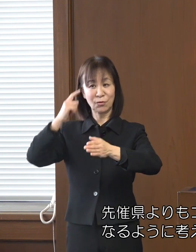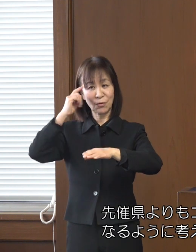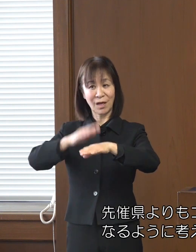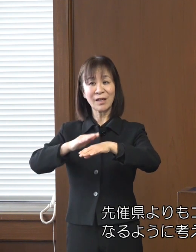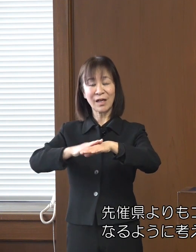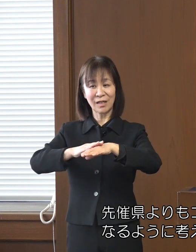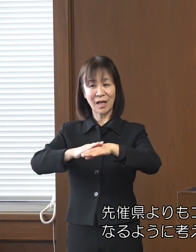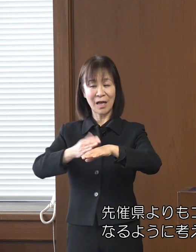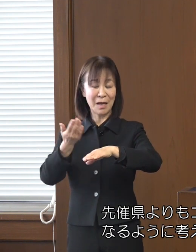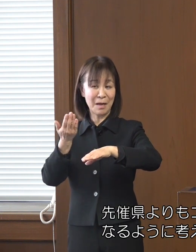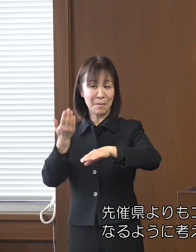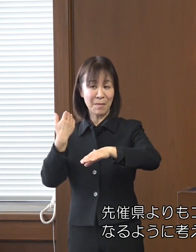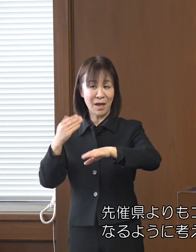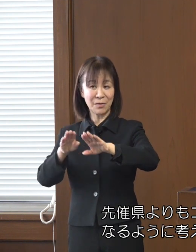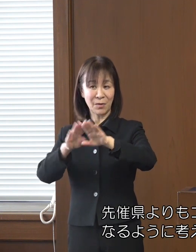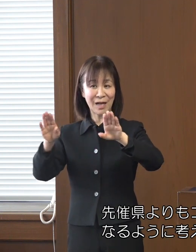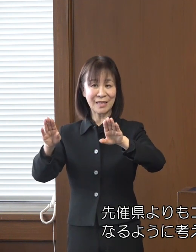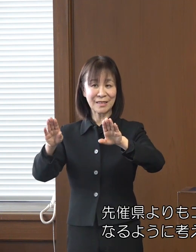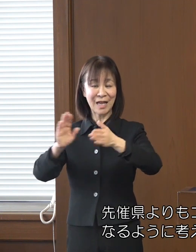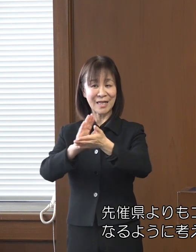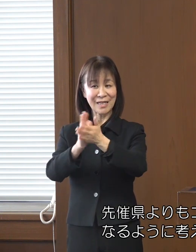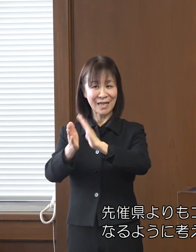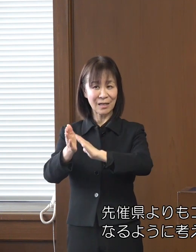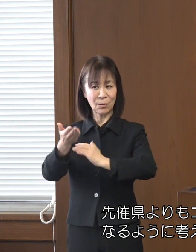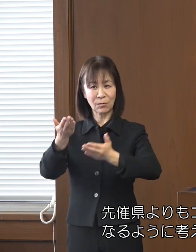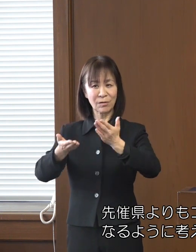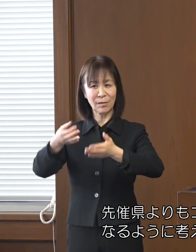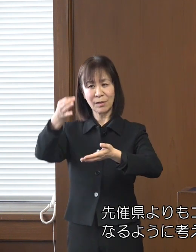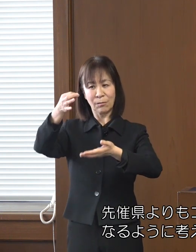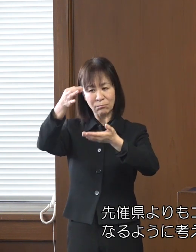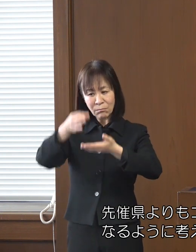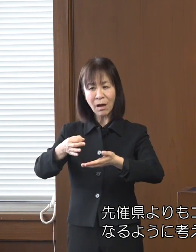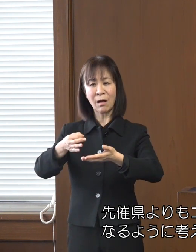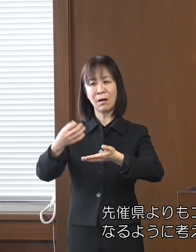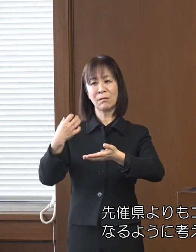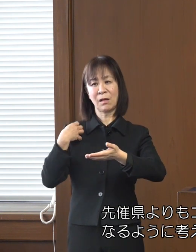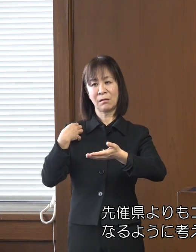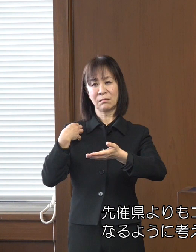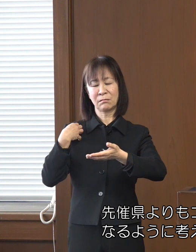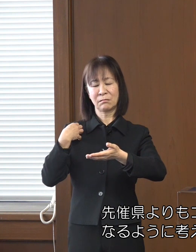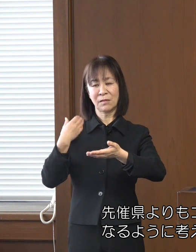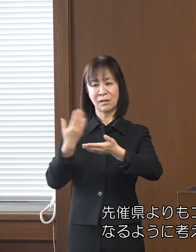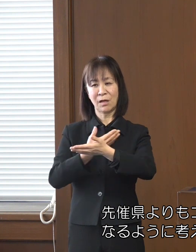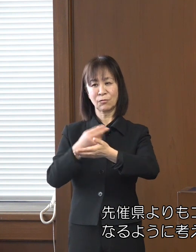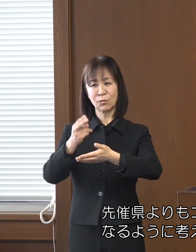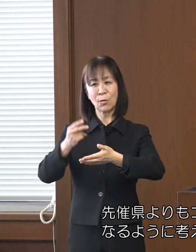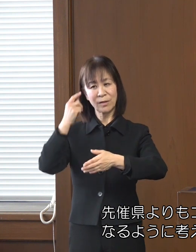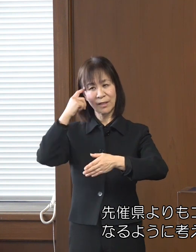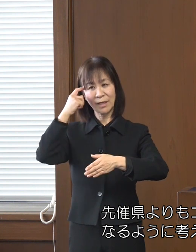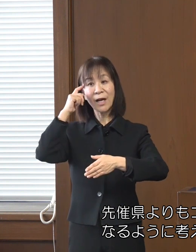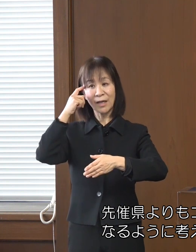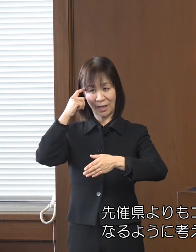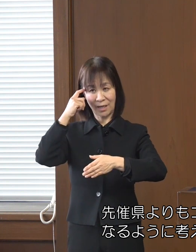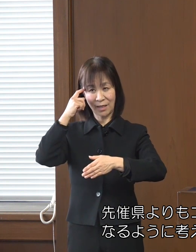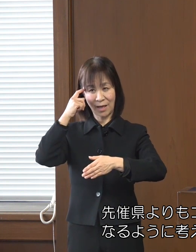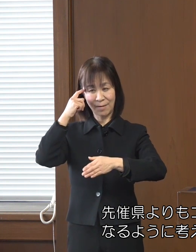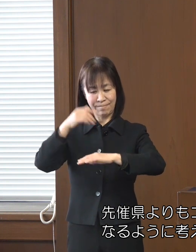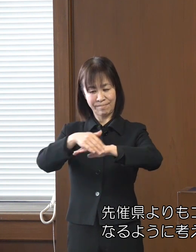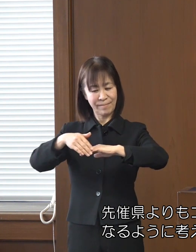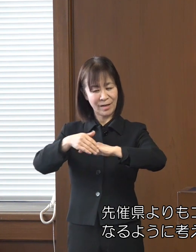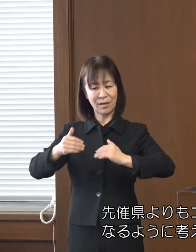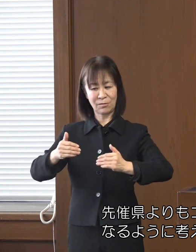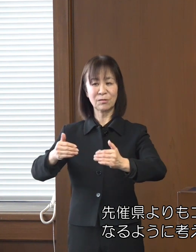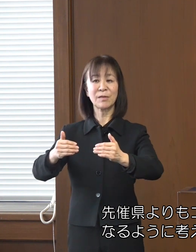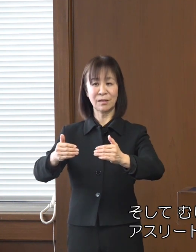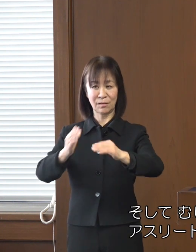戦災権よりもコンパクトな財政負担になるように、考えて、事務計画を組んでい